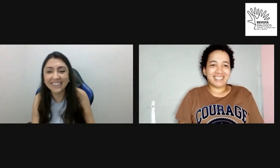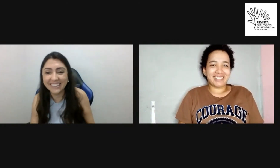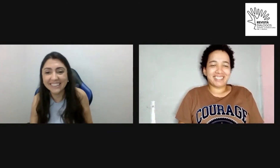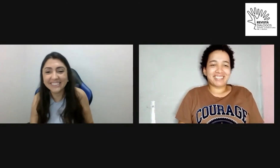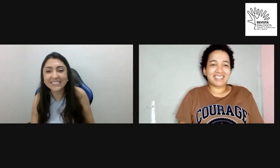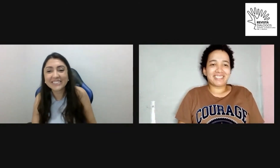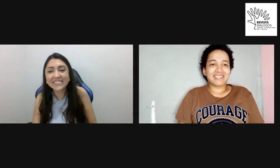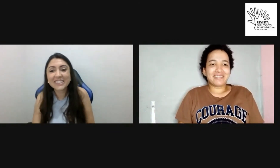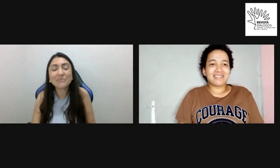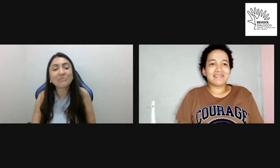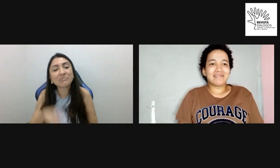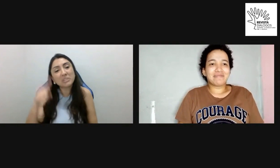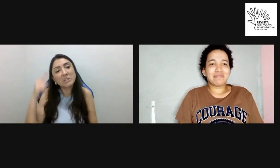Interessante.